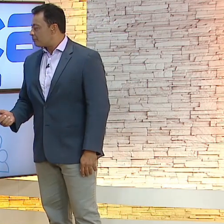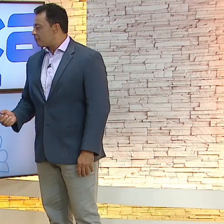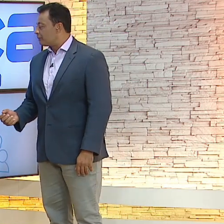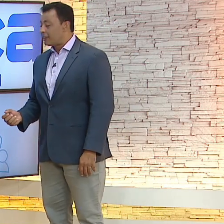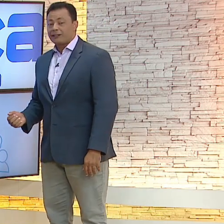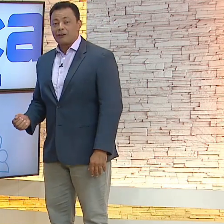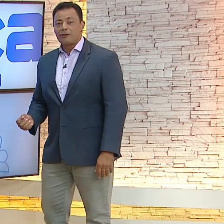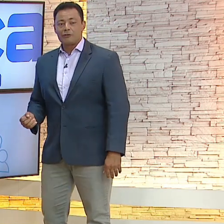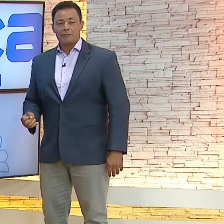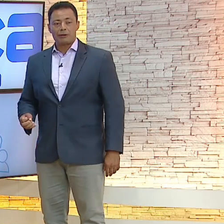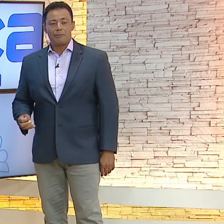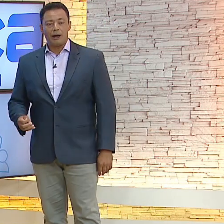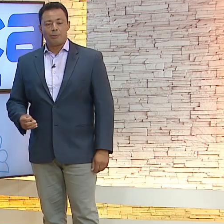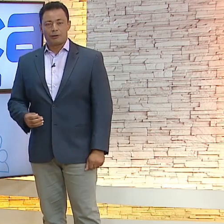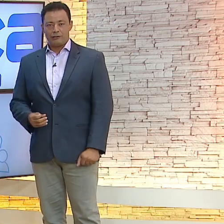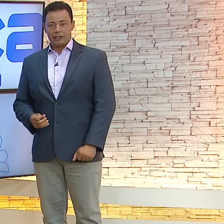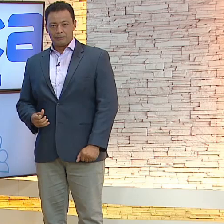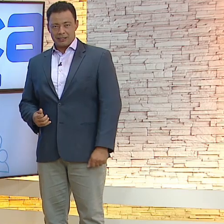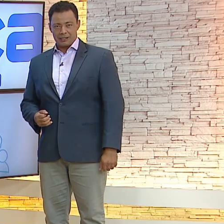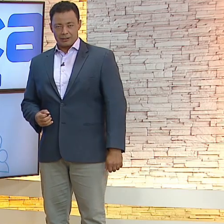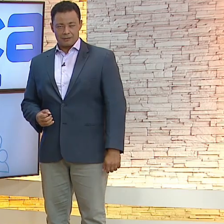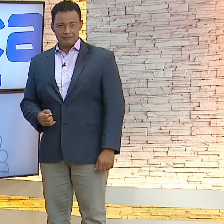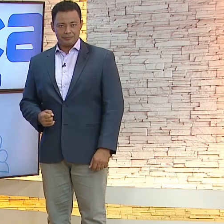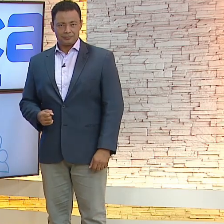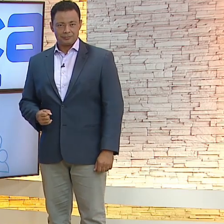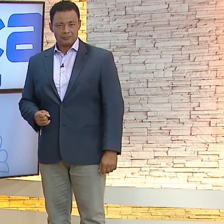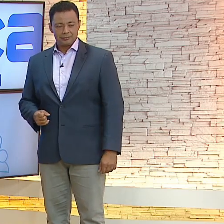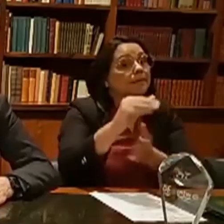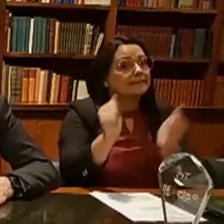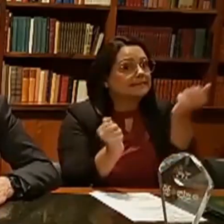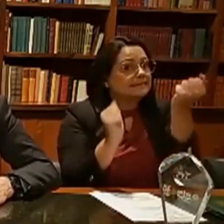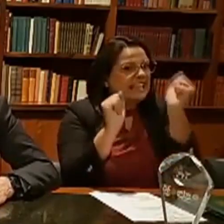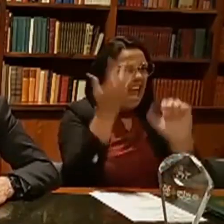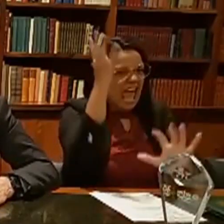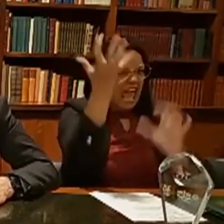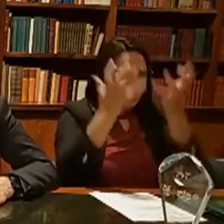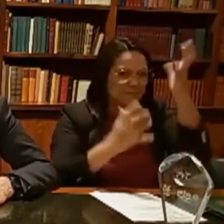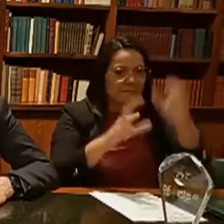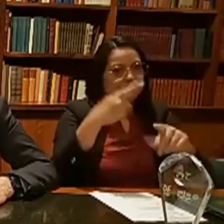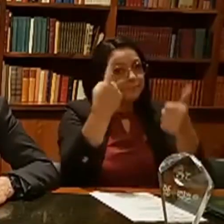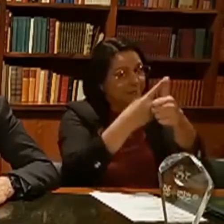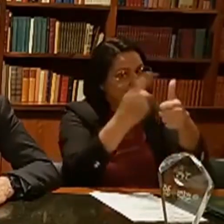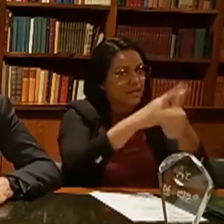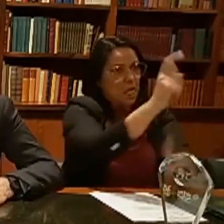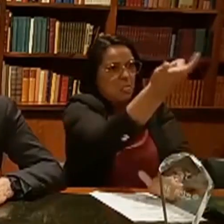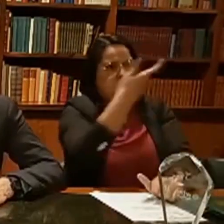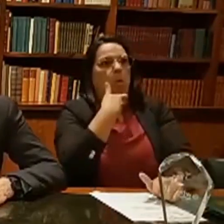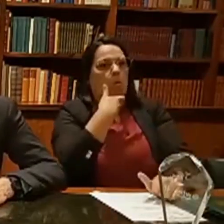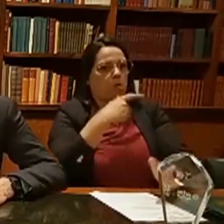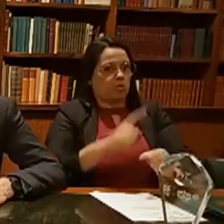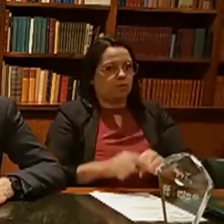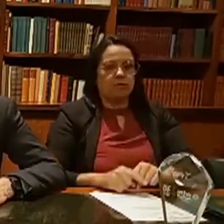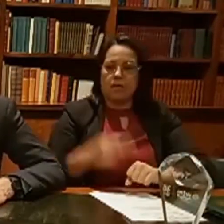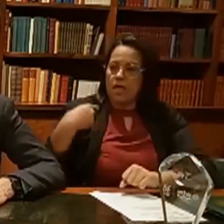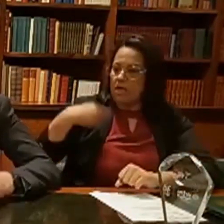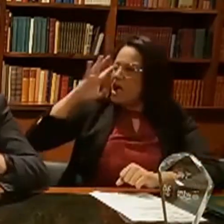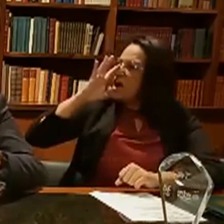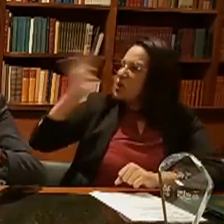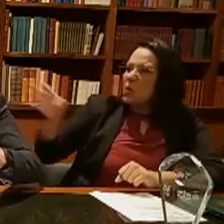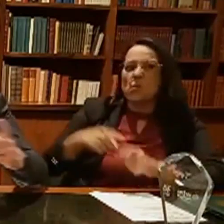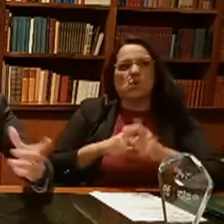mantém o vídeo aí pra um vídeo vamos atrapalhar um pouco a fala do presidente primeiro me atacar a questão é de derrubada na amazônia na